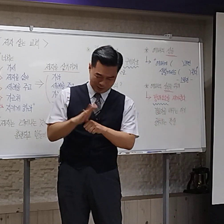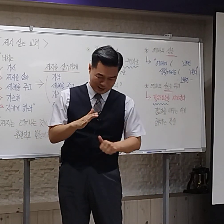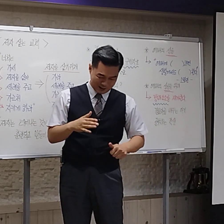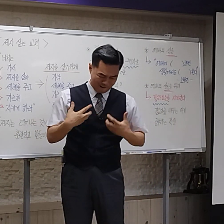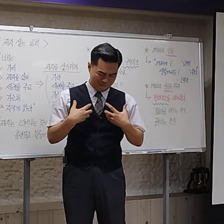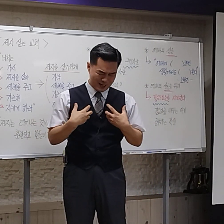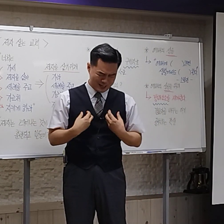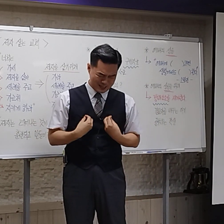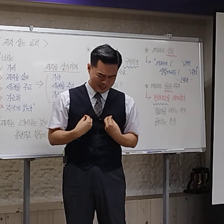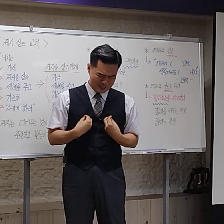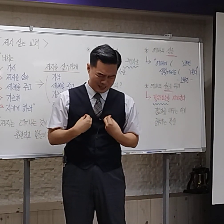떨었어.